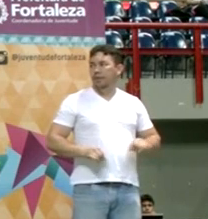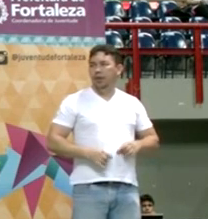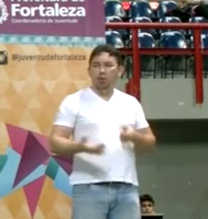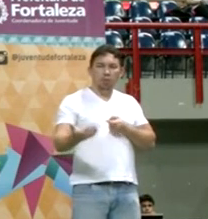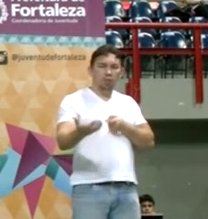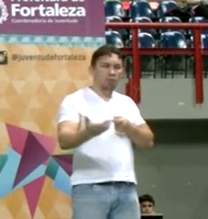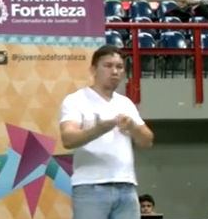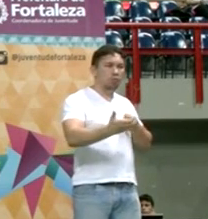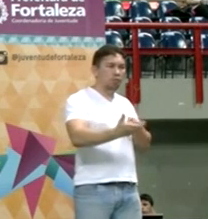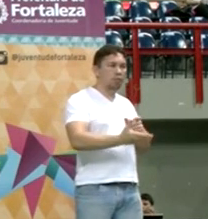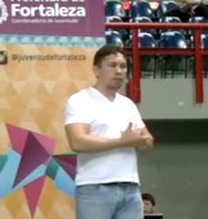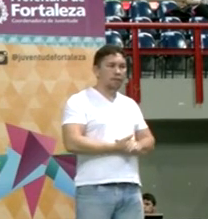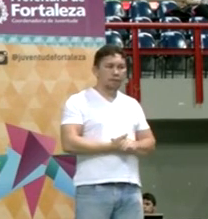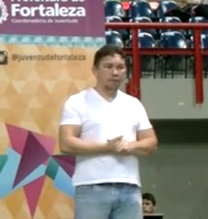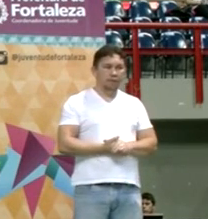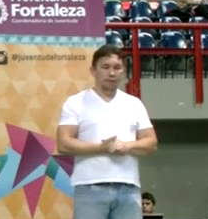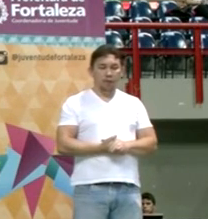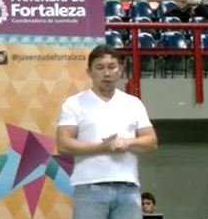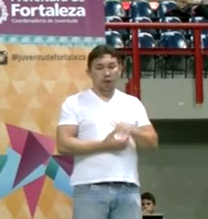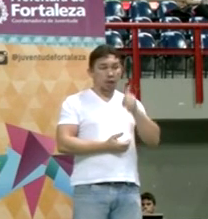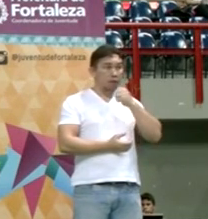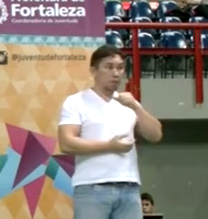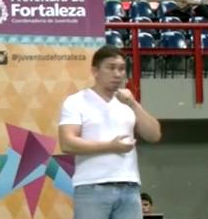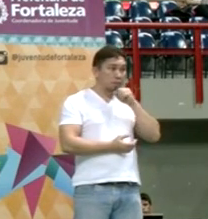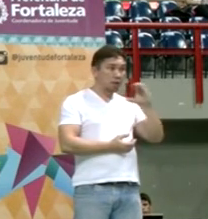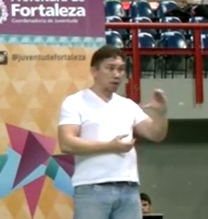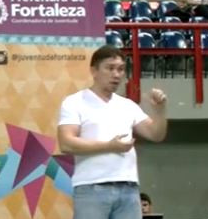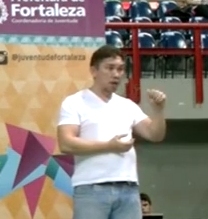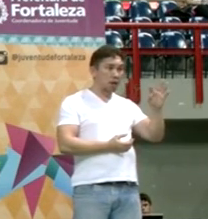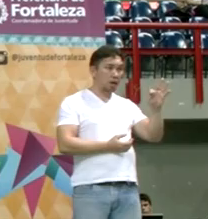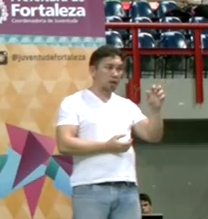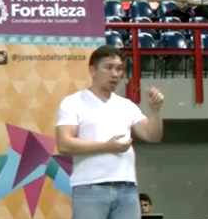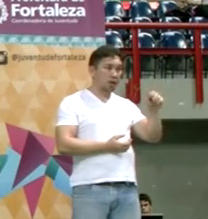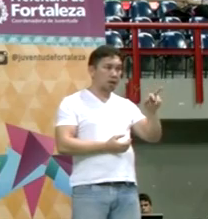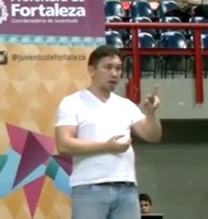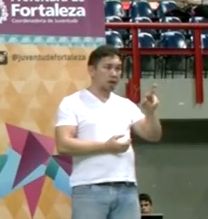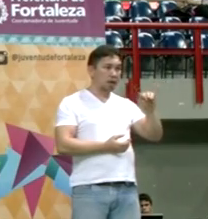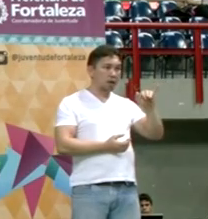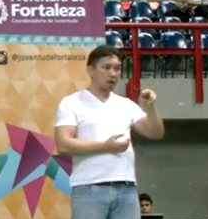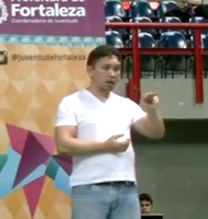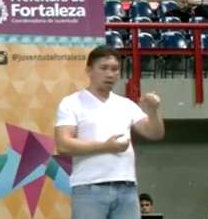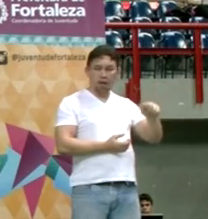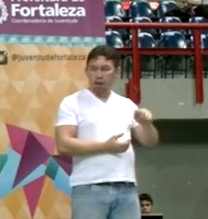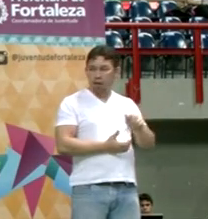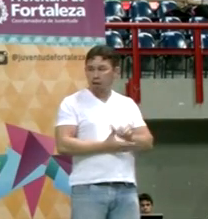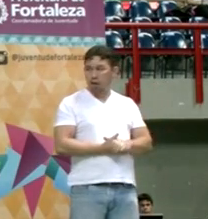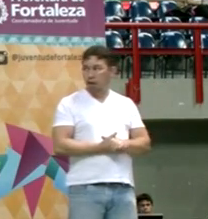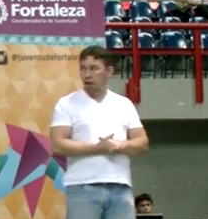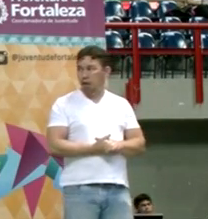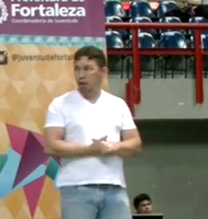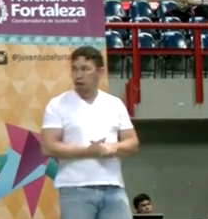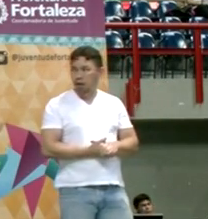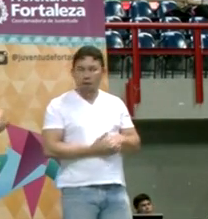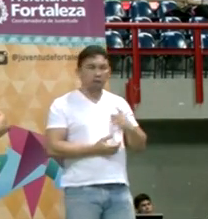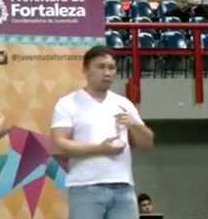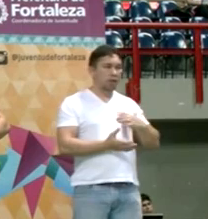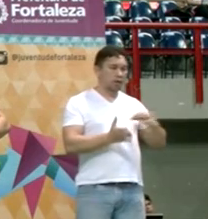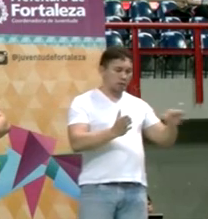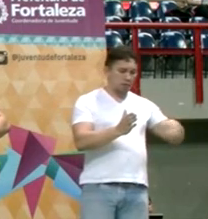ser fuzilados. E a mãe, a Catarina, teve uma ideia, pegou as filhas e costurou as joias dentro da